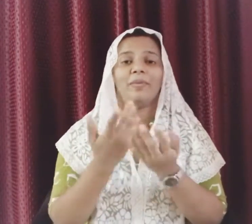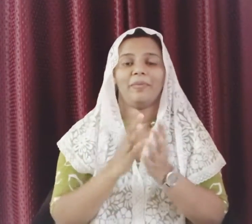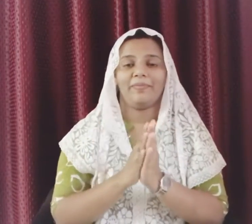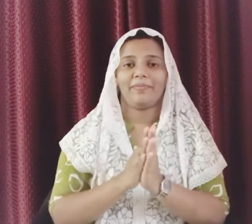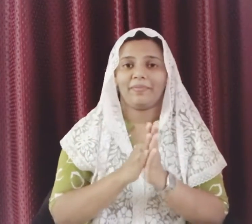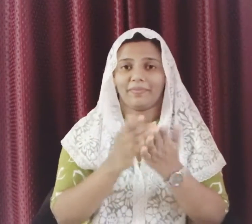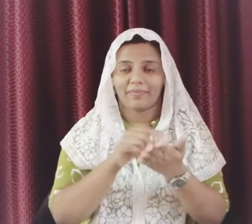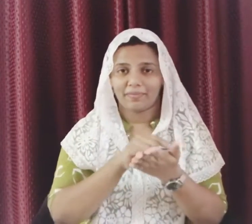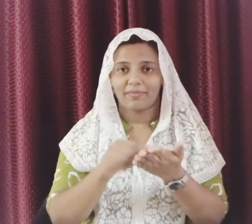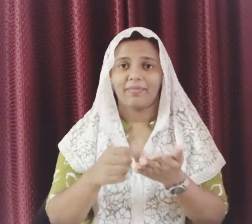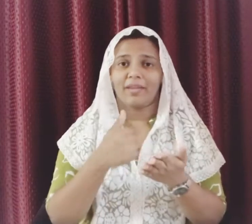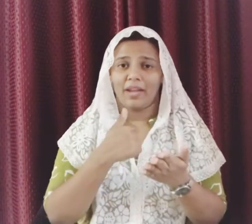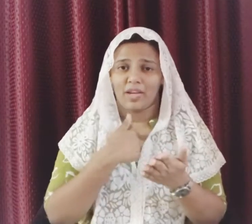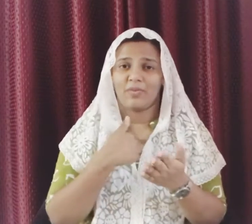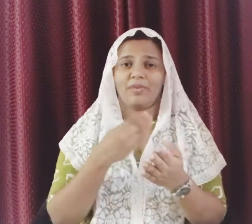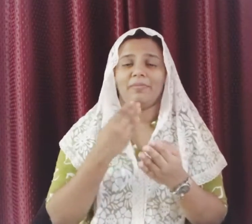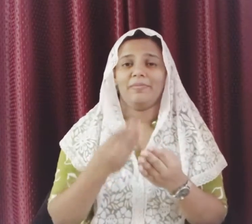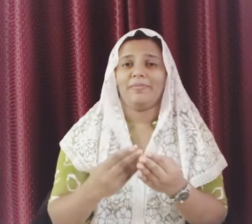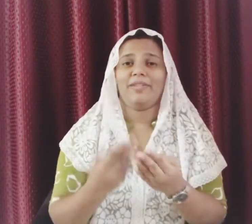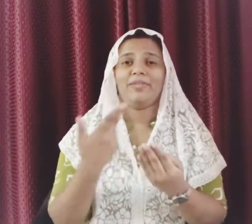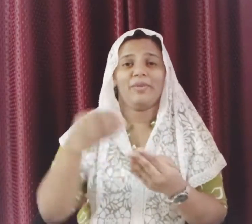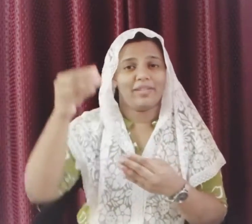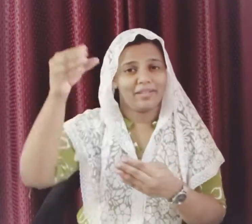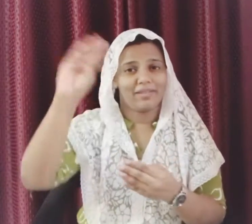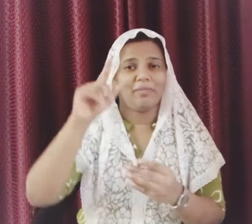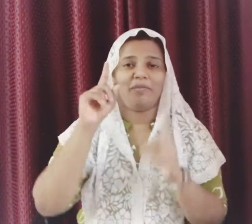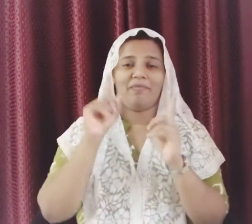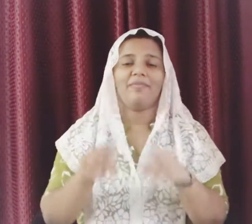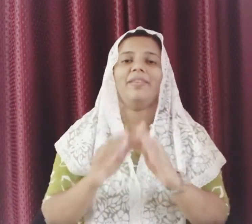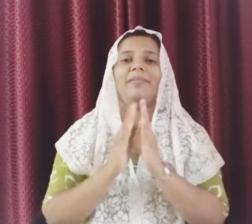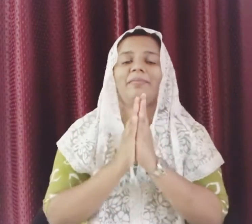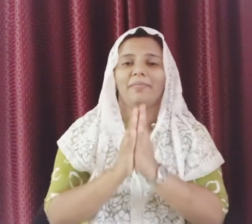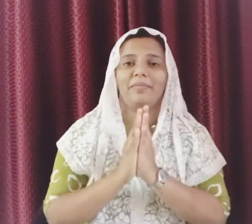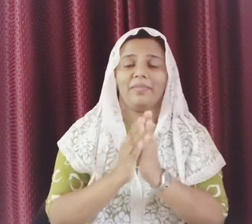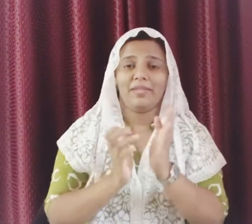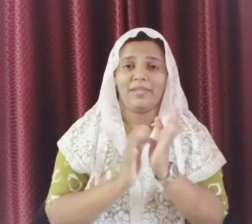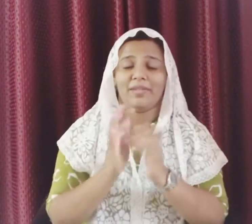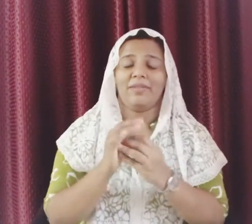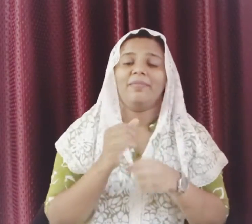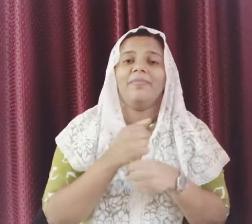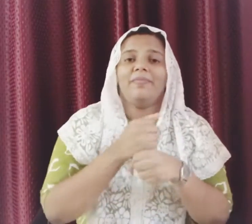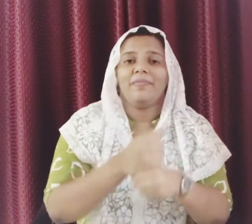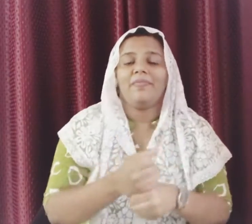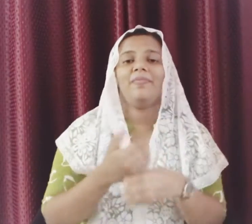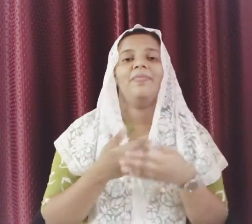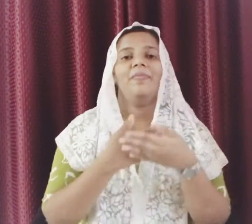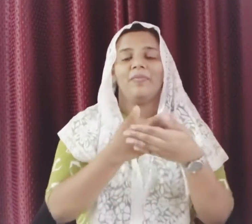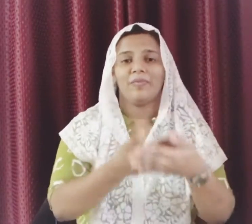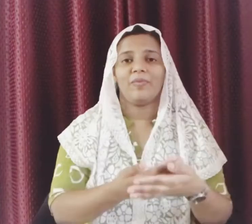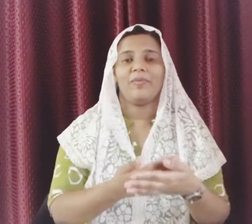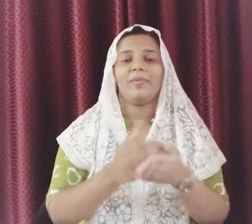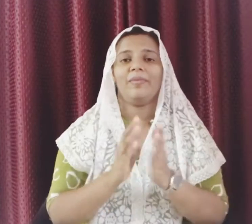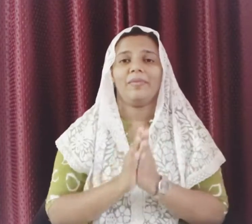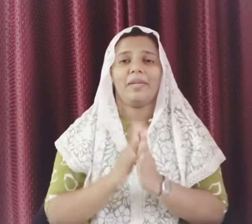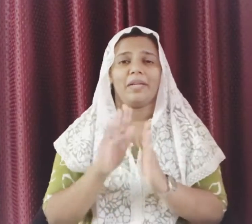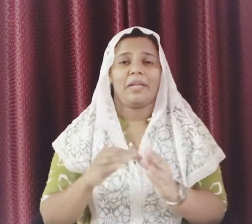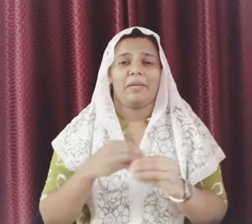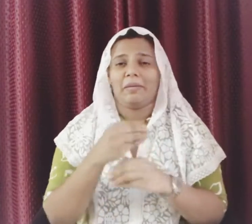ഇങ്ങനെ പറയുന്നു, ദൈവമേ എന്നോട് കൃപയുണ്ടാകണമേ, എന്നോട് കൃപയുണ്ടാകണമേ, ഞാൻ അങ്ങയെ ശരണം പ്രാപിക്കുന്നു. അതേ, ഈ ആപത്തുകൾ